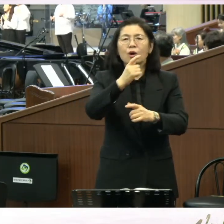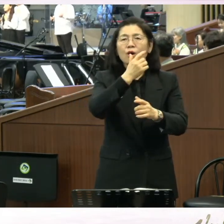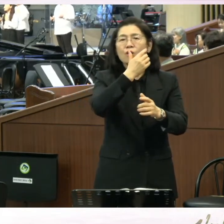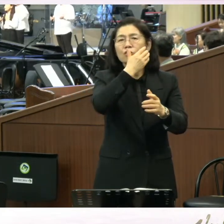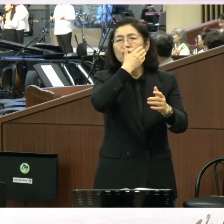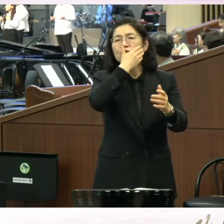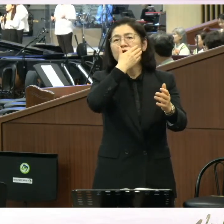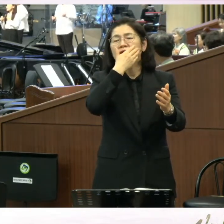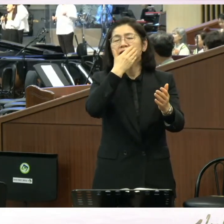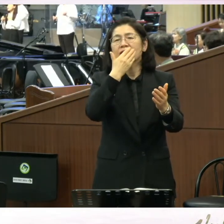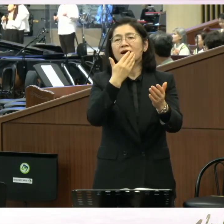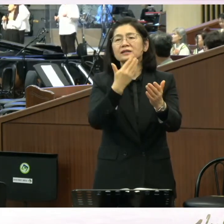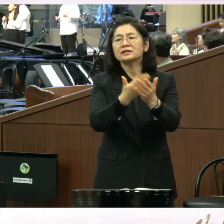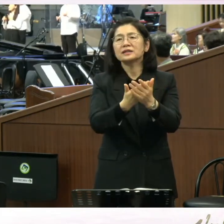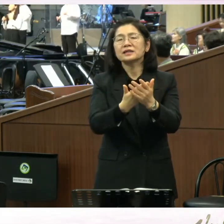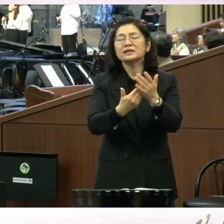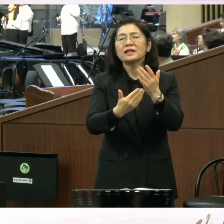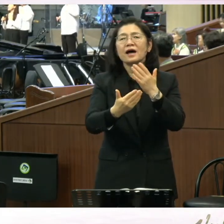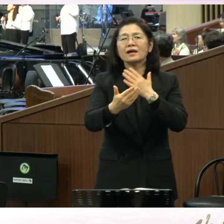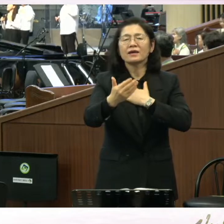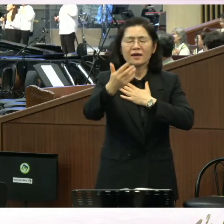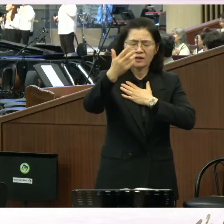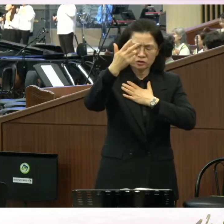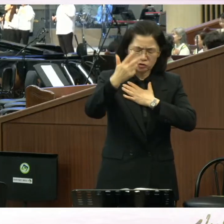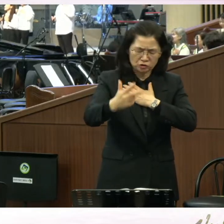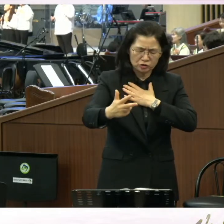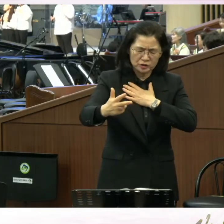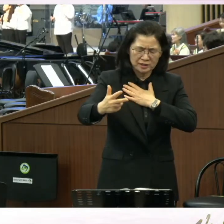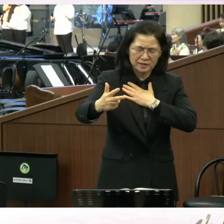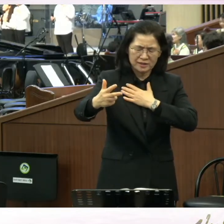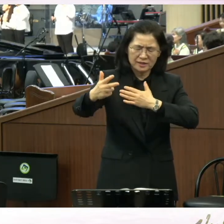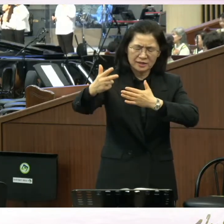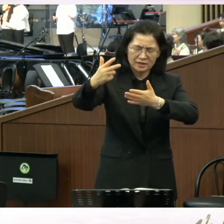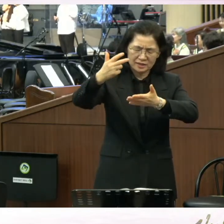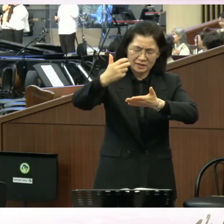더 귀하신 나의 주님.